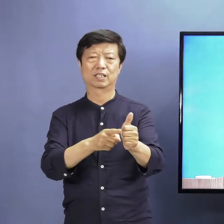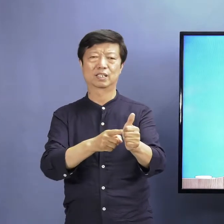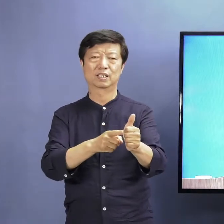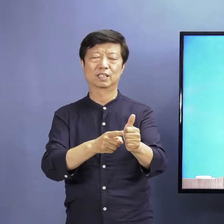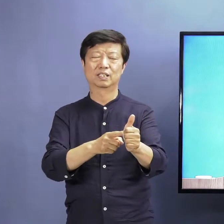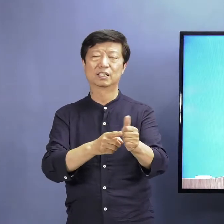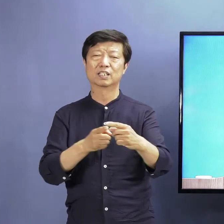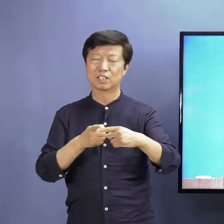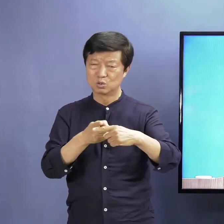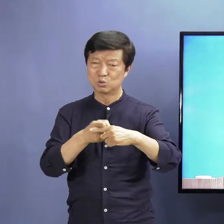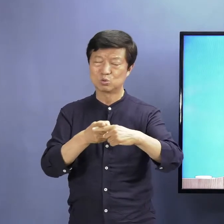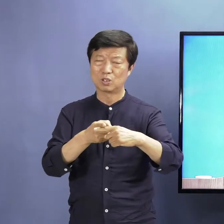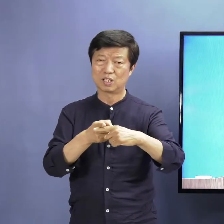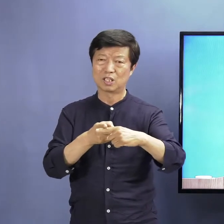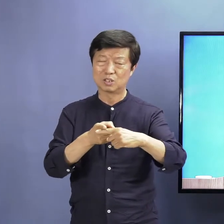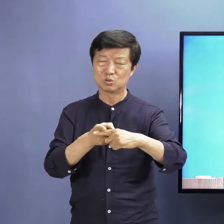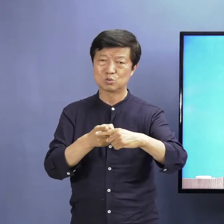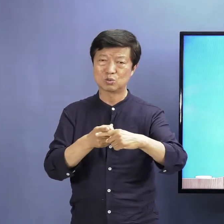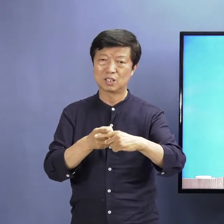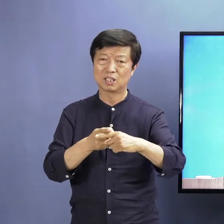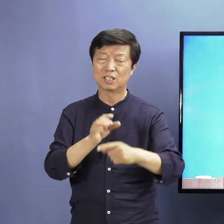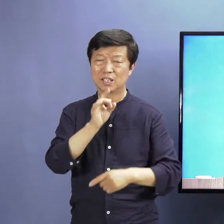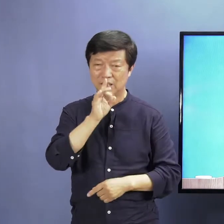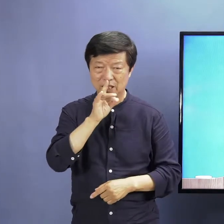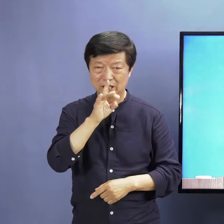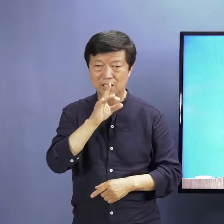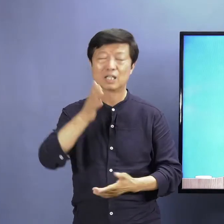17절 18절 말씀에 그대로 드러내고 있습니다.